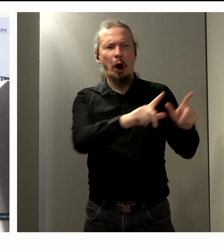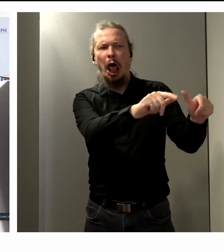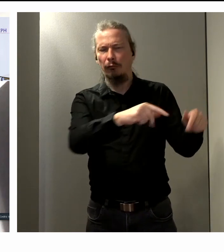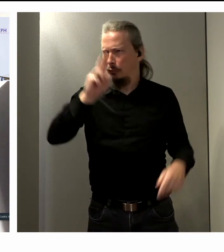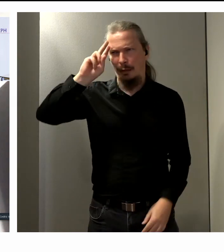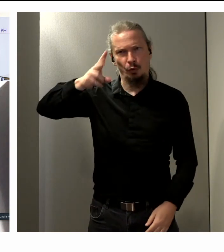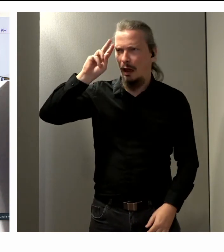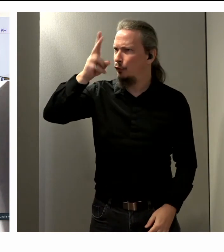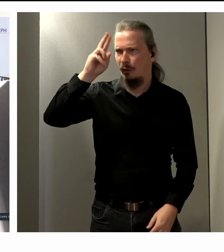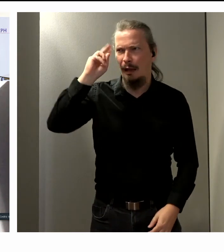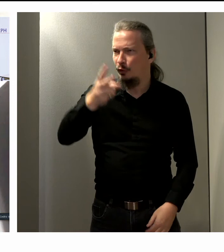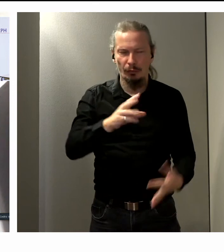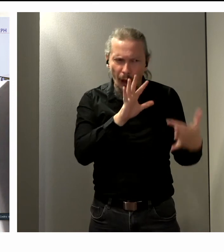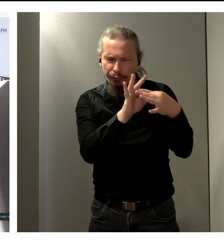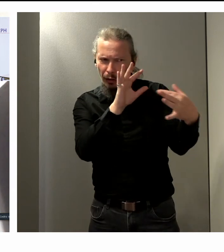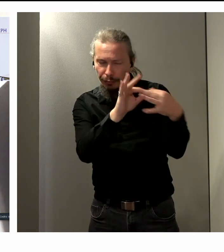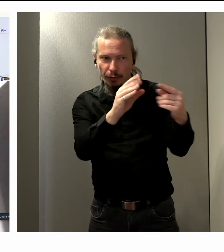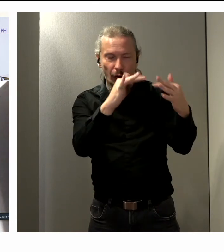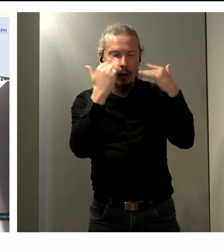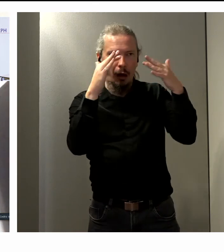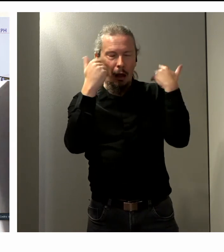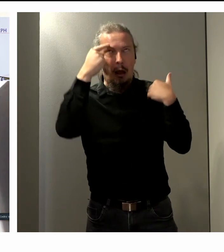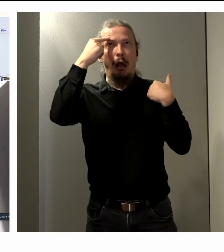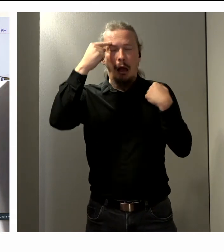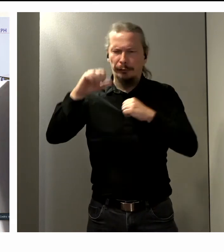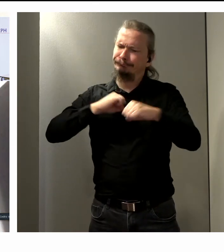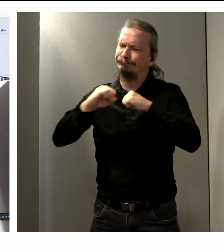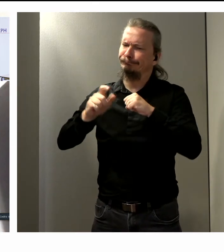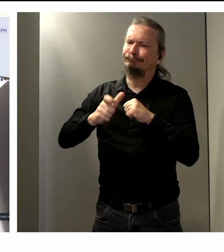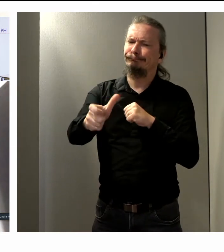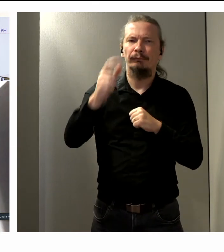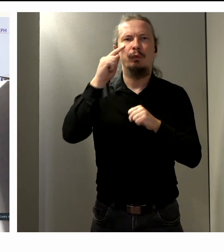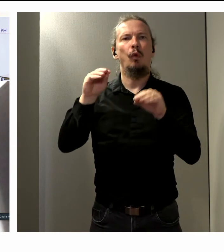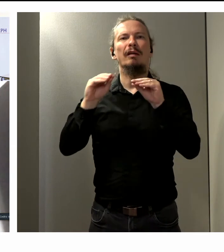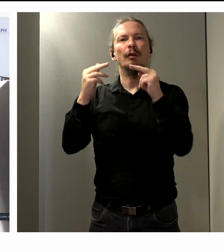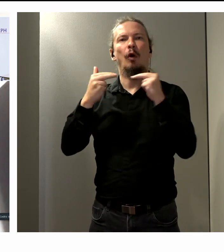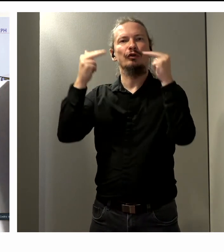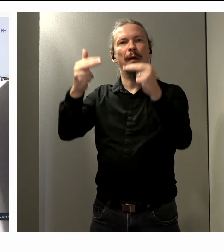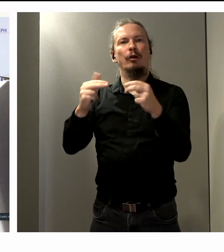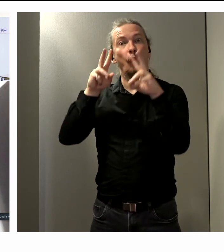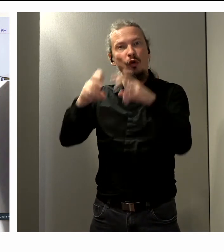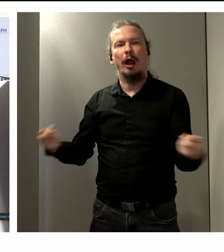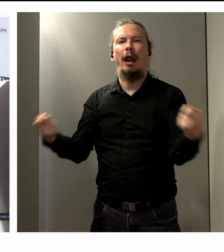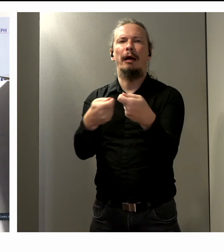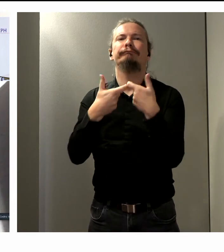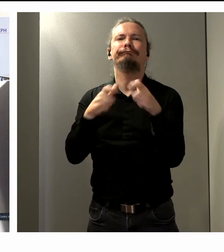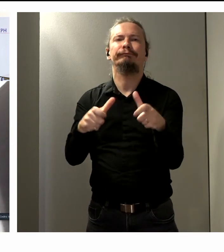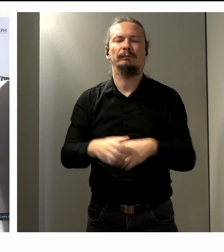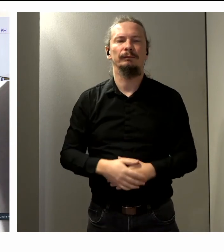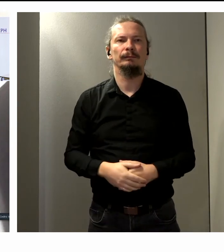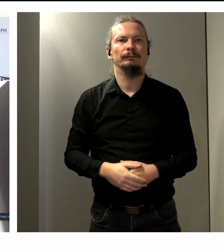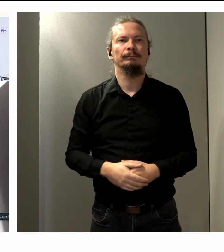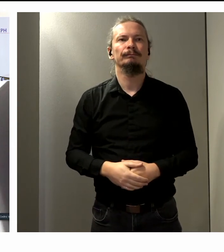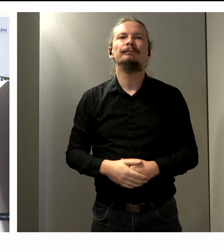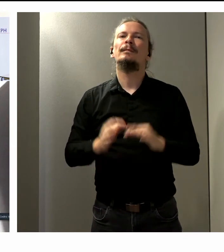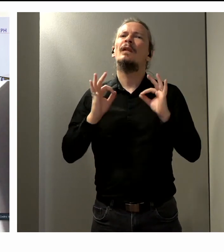avons pu trouver inspirants et qui doivent nous inspirer pour les actions à donner en matière d'enseignement supérieur et de recherche. De